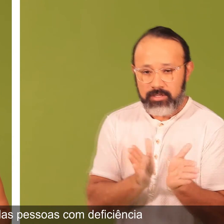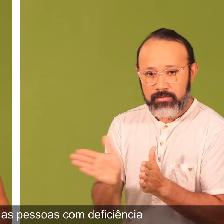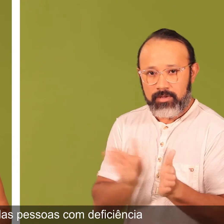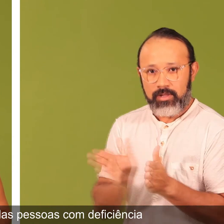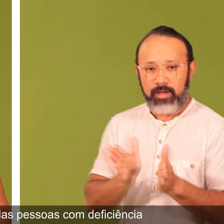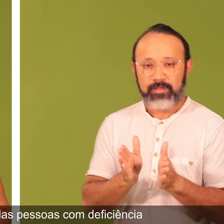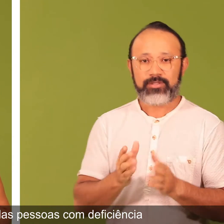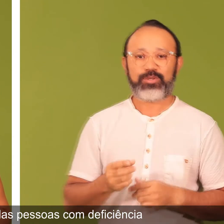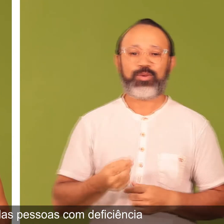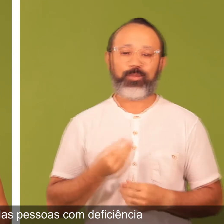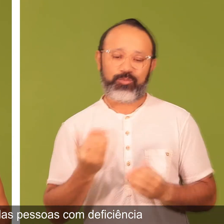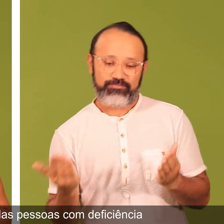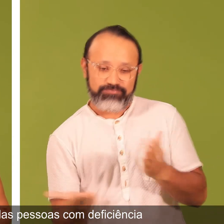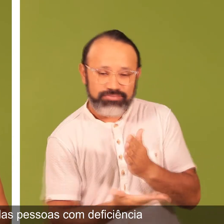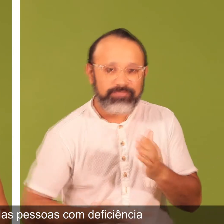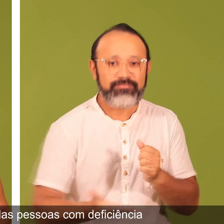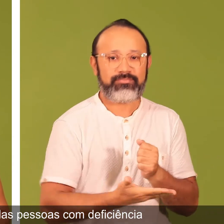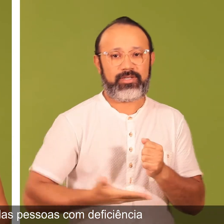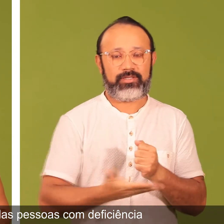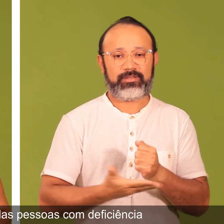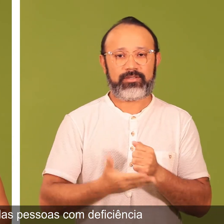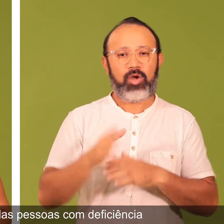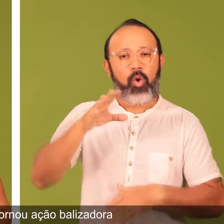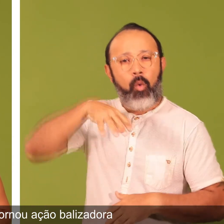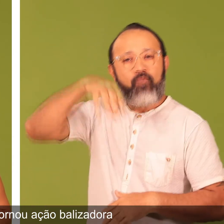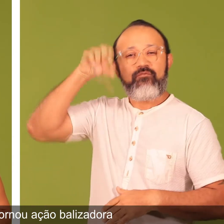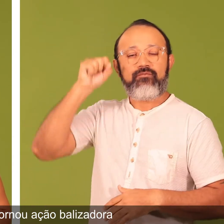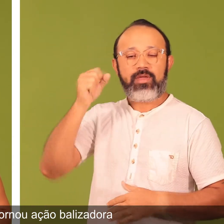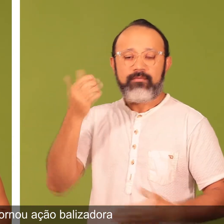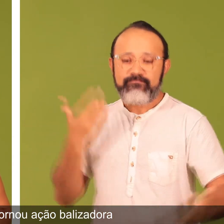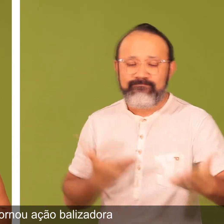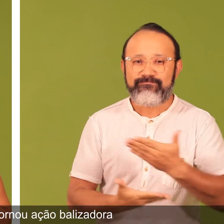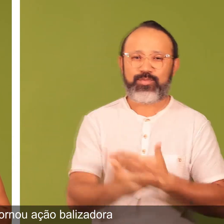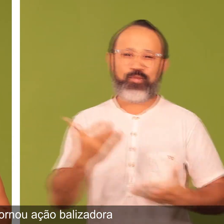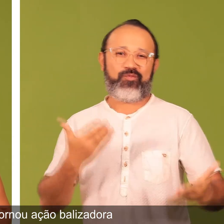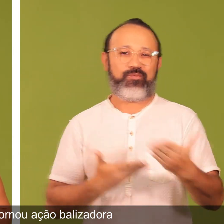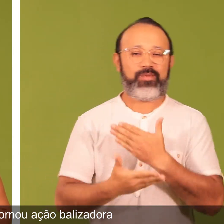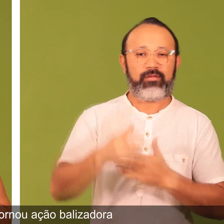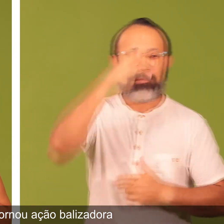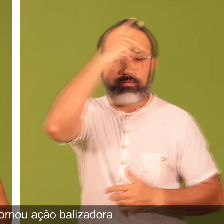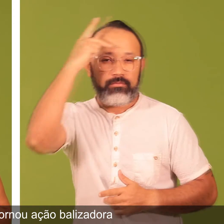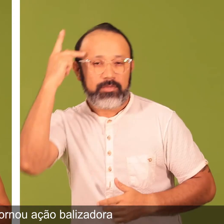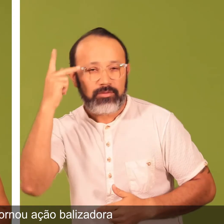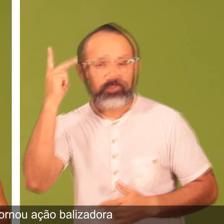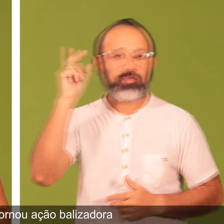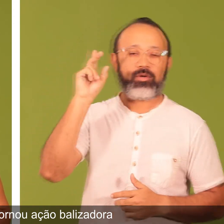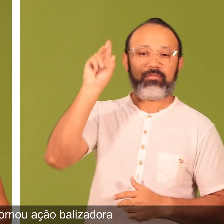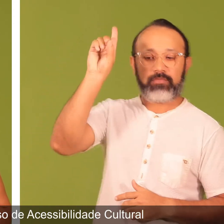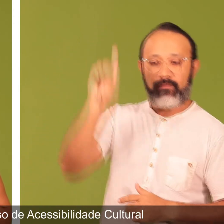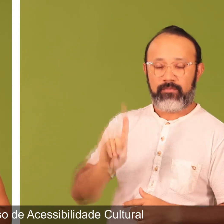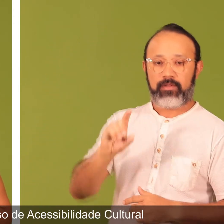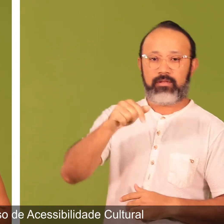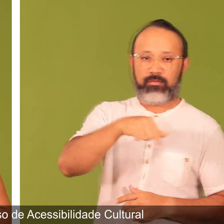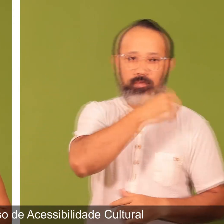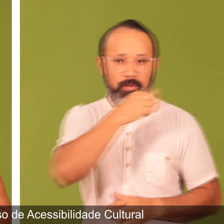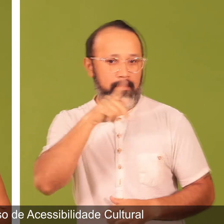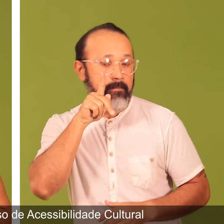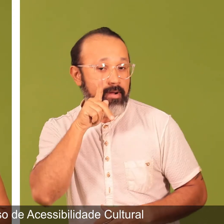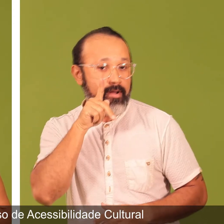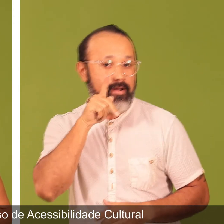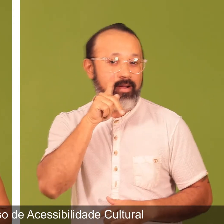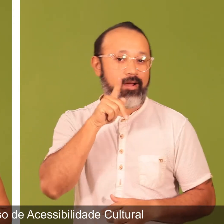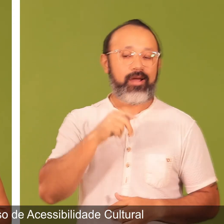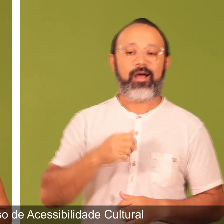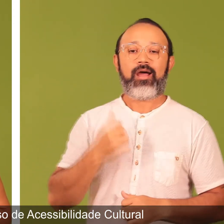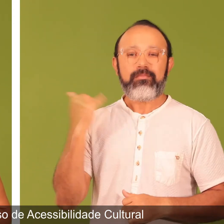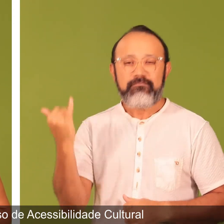a ouvir o movimento das pessoas com deficiência no Amapá se tornou ação balizadora para que um